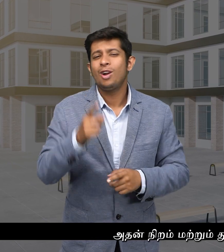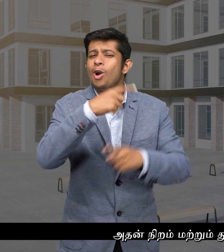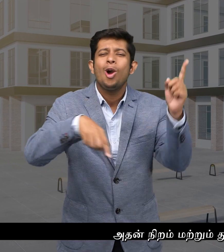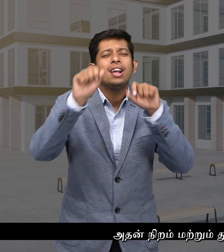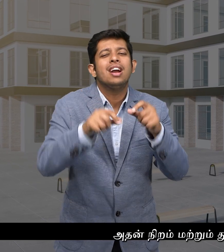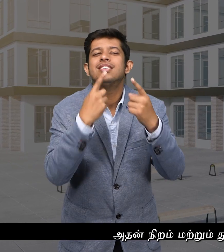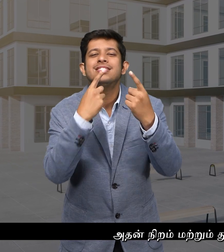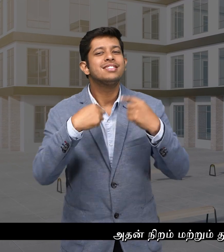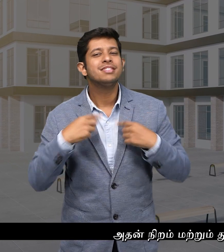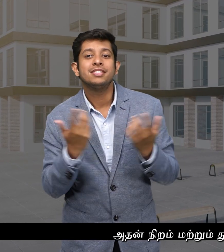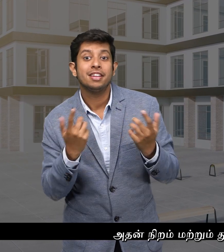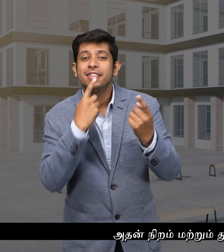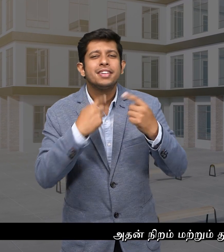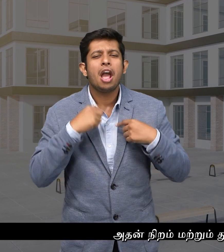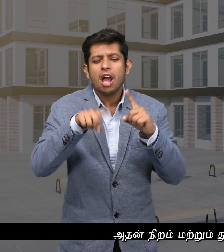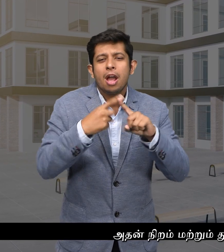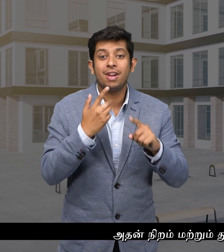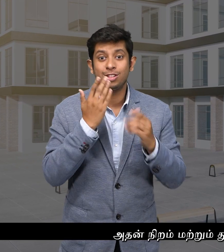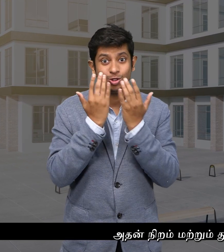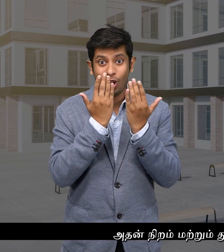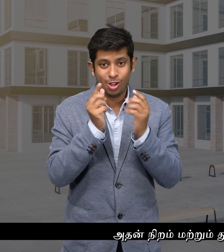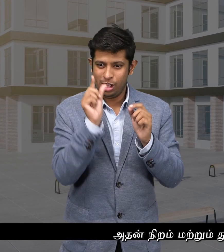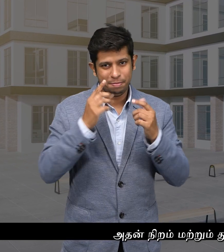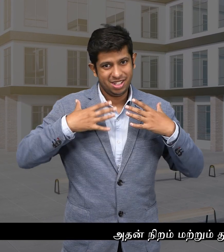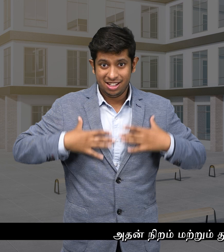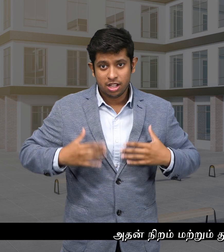அதன் நிறம் மற்றும் துணி பற்றி சொல்ல முடியுமா?